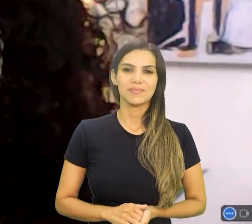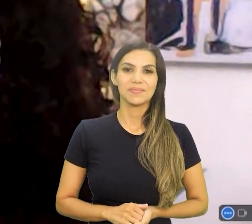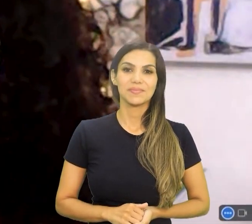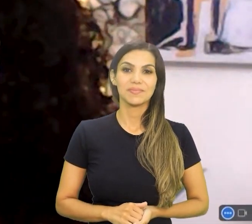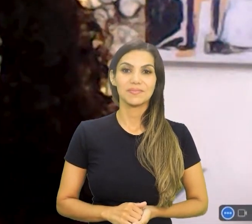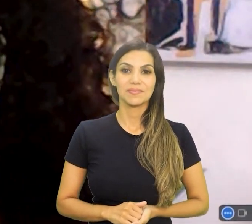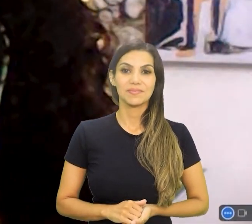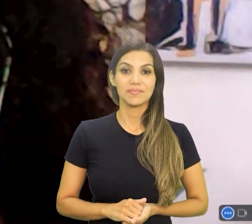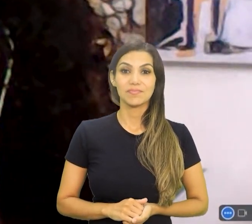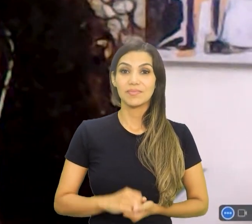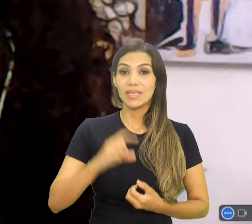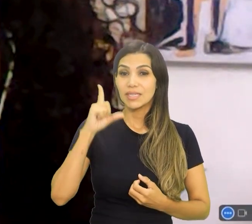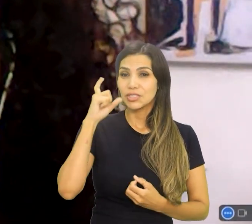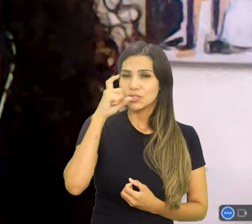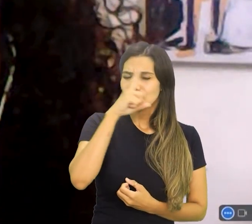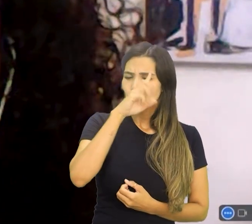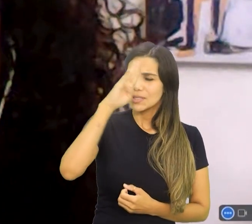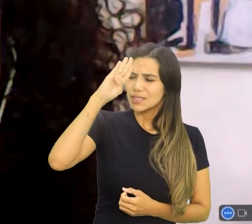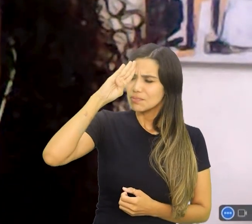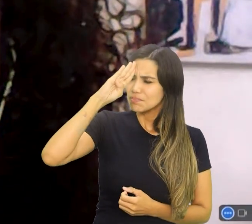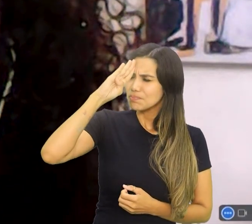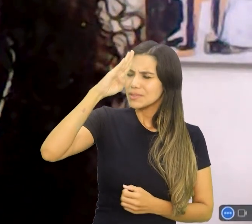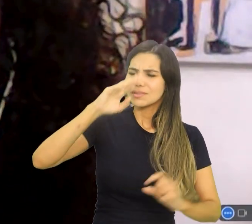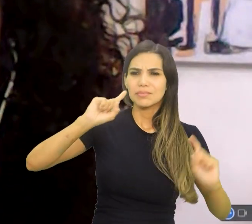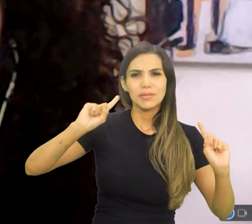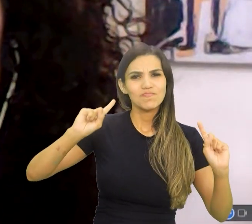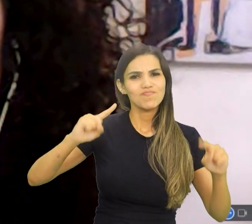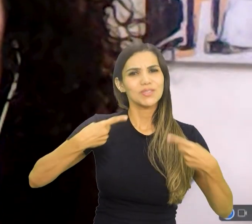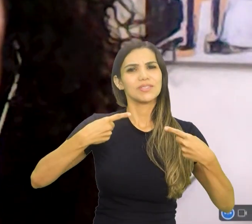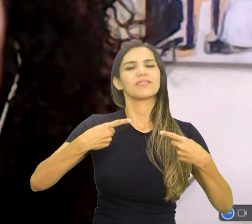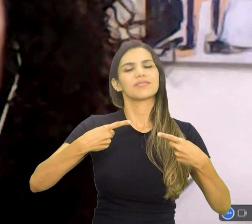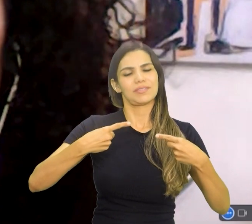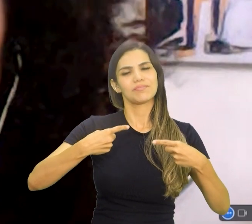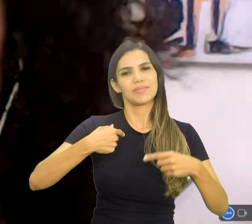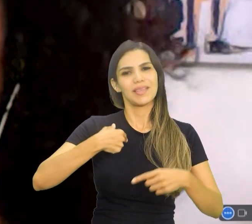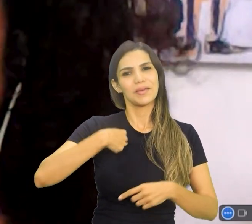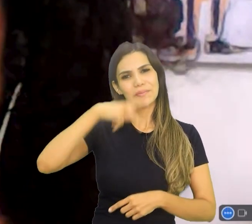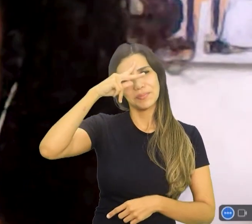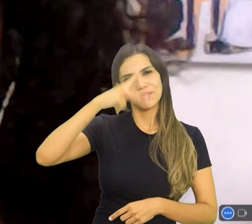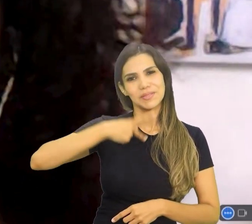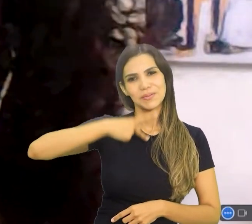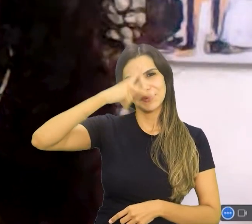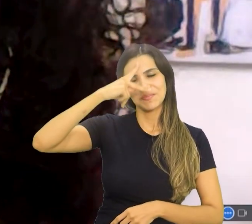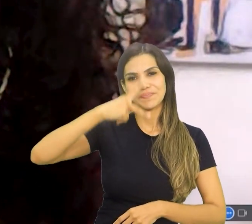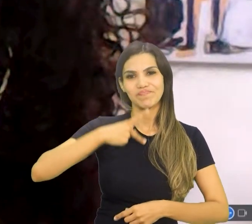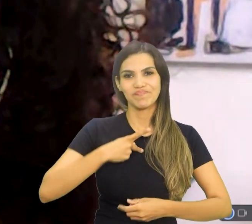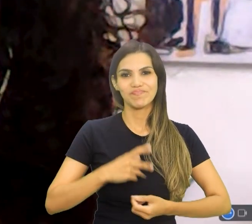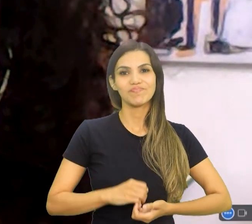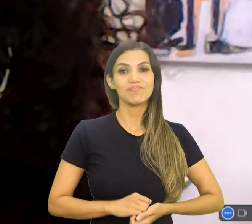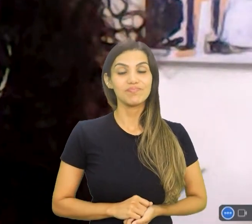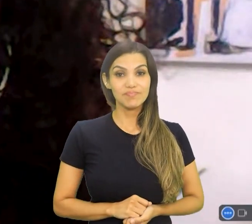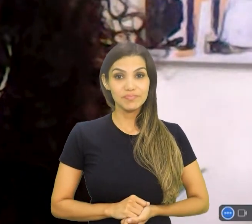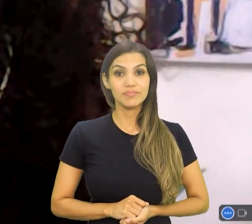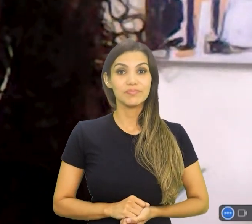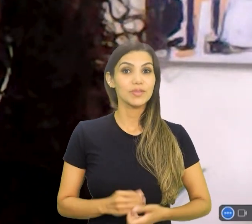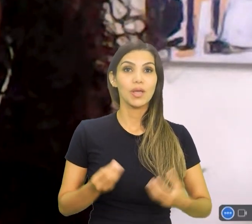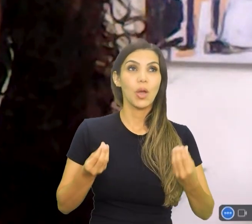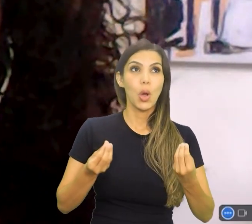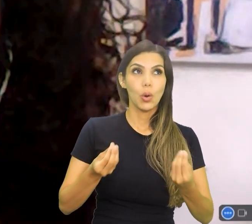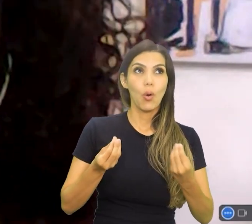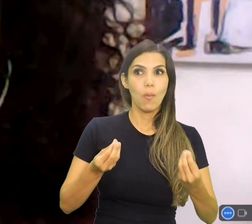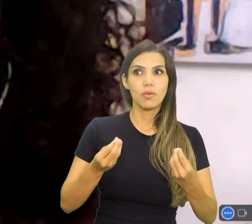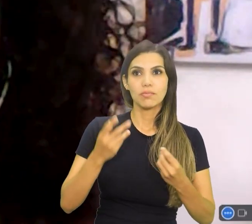A maior dificuldade que eu tive foi comigo mesma e